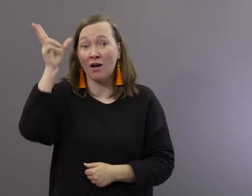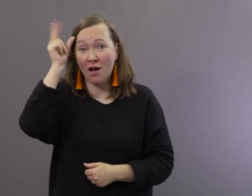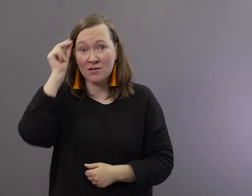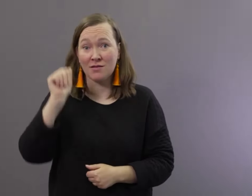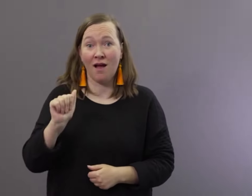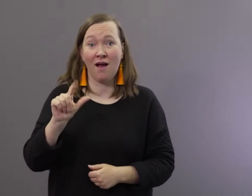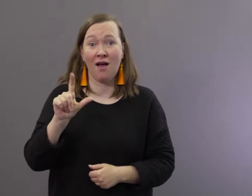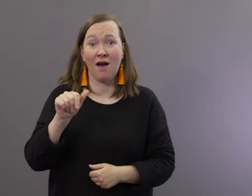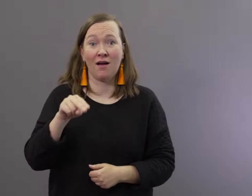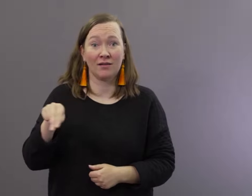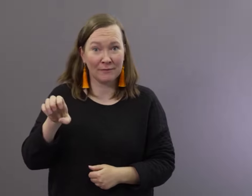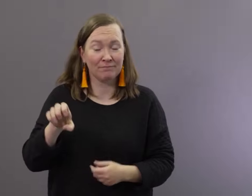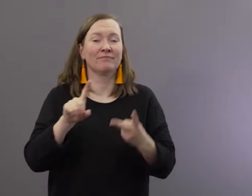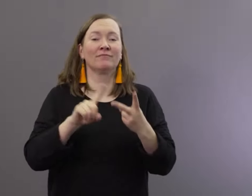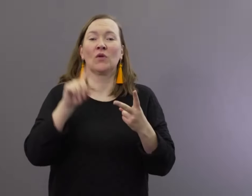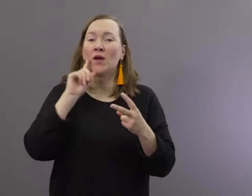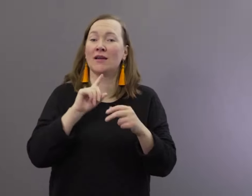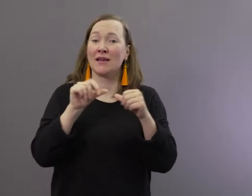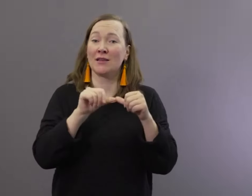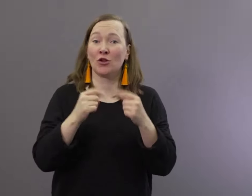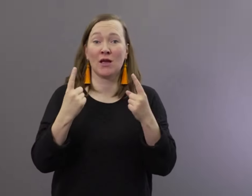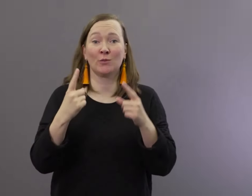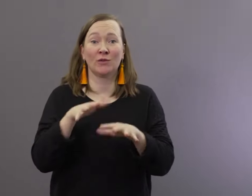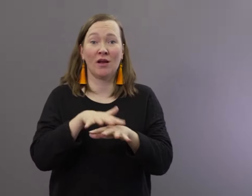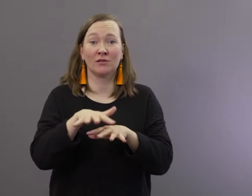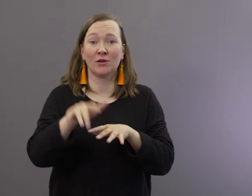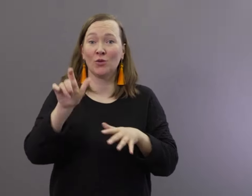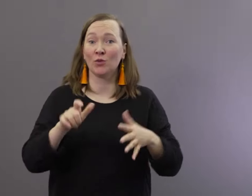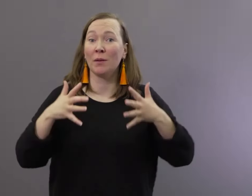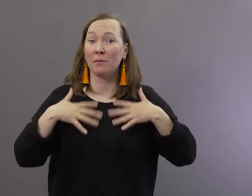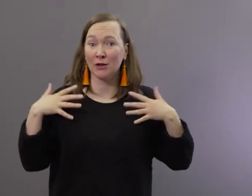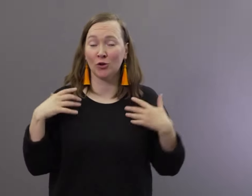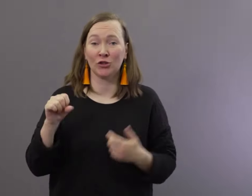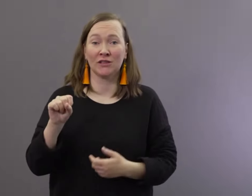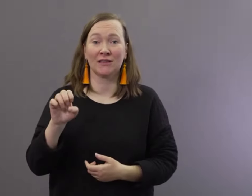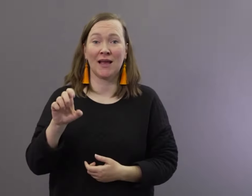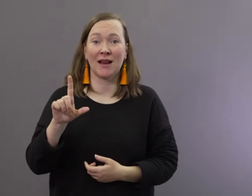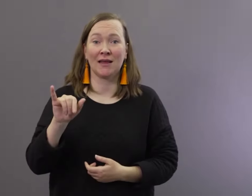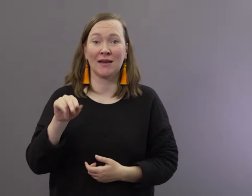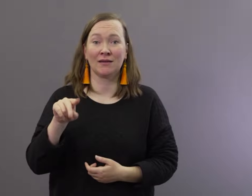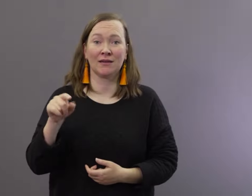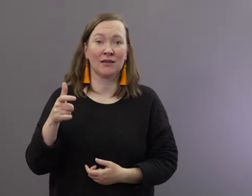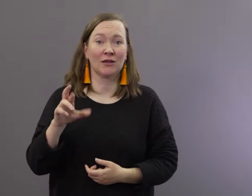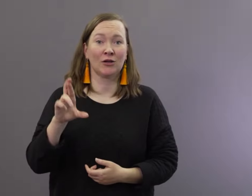tulee kertomaan Kuurojenliiton johtaja Kaisa Alanne ja Kuurojenliiton erityisasiantuntija Pirkko Selin-Grönlund.